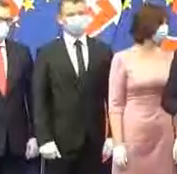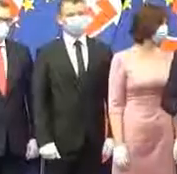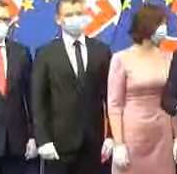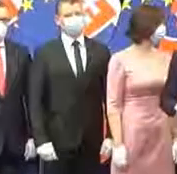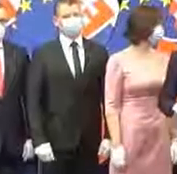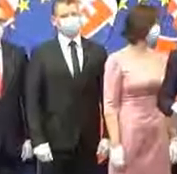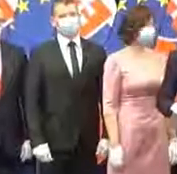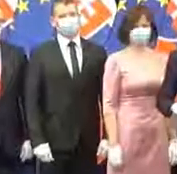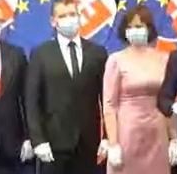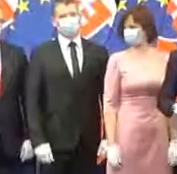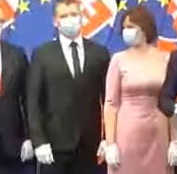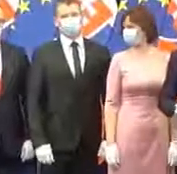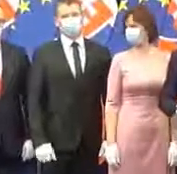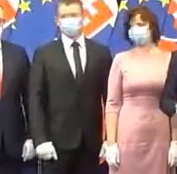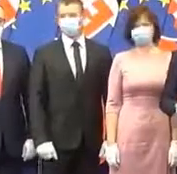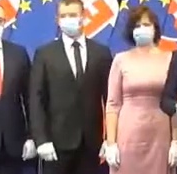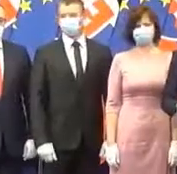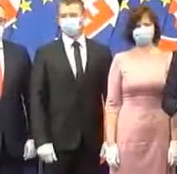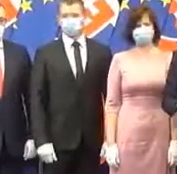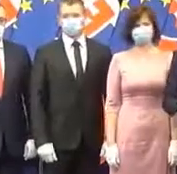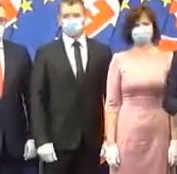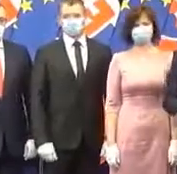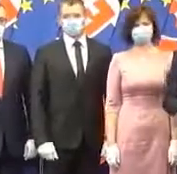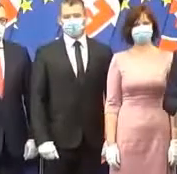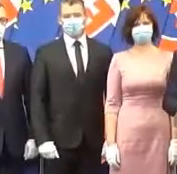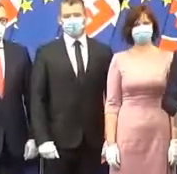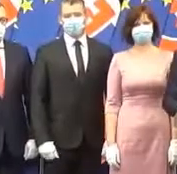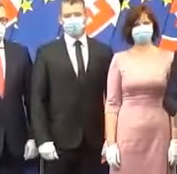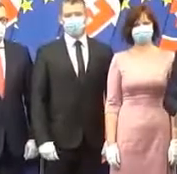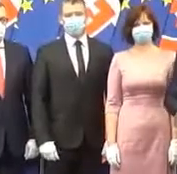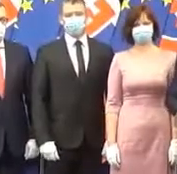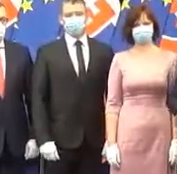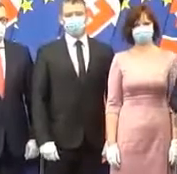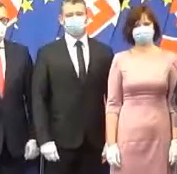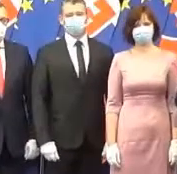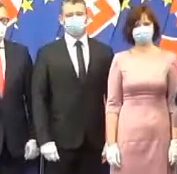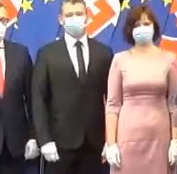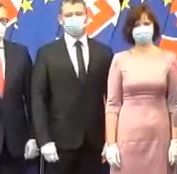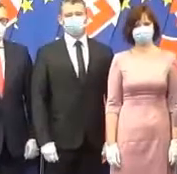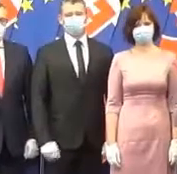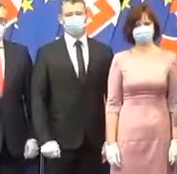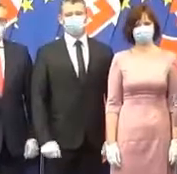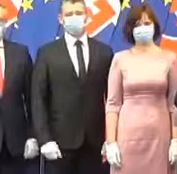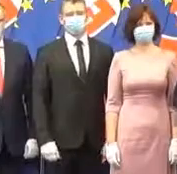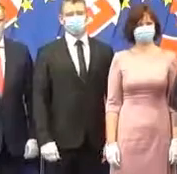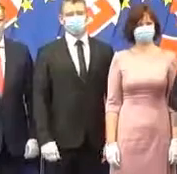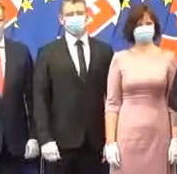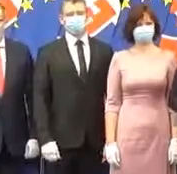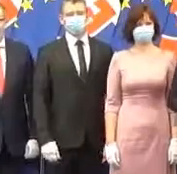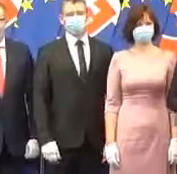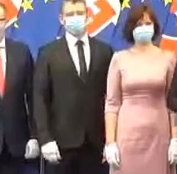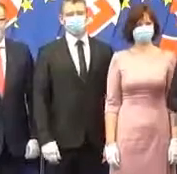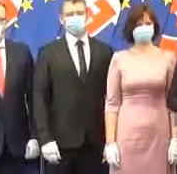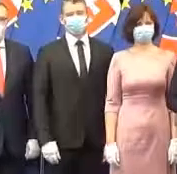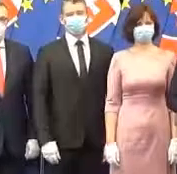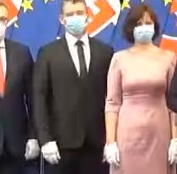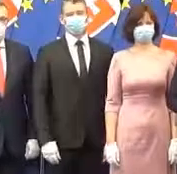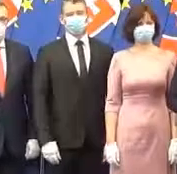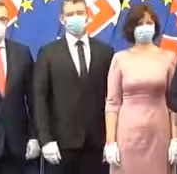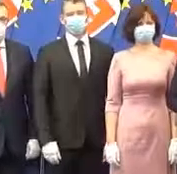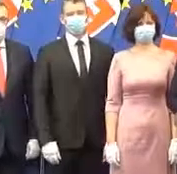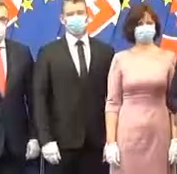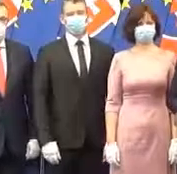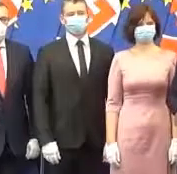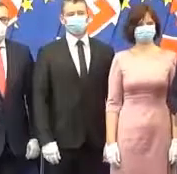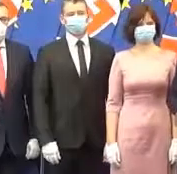Dobrý deň, dámy a páni. Vítajte na tlačovej konferencii po prvom rokovaní vlády v novom zložení. A týmto mi dovolte odovzdať slovo